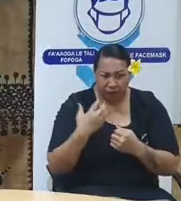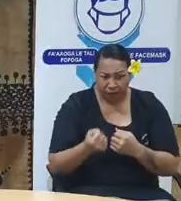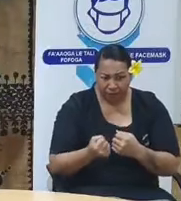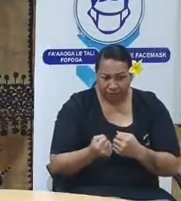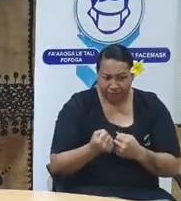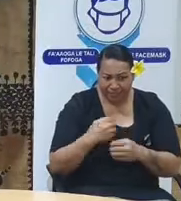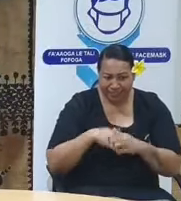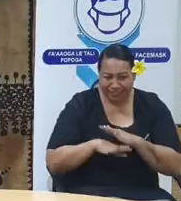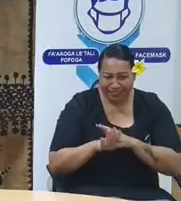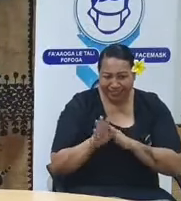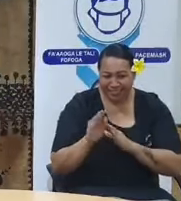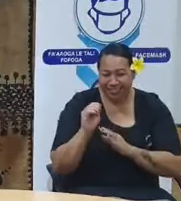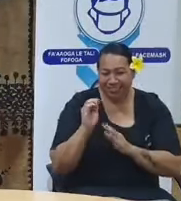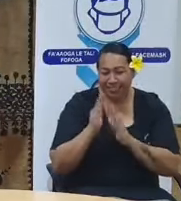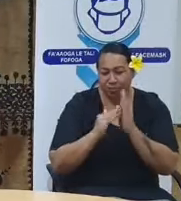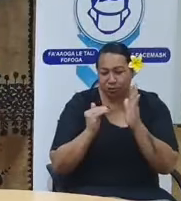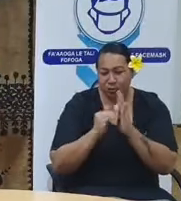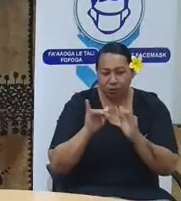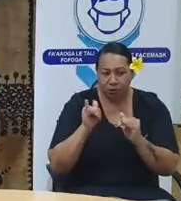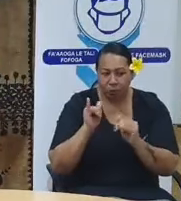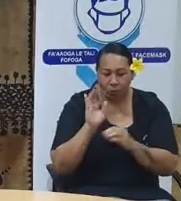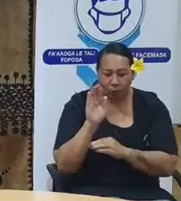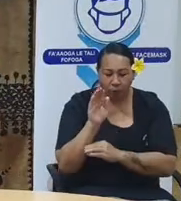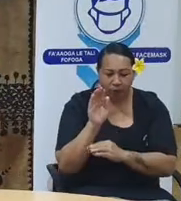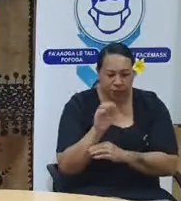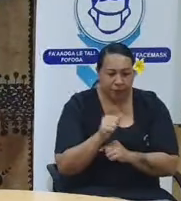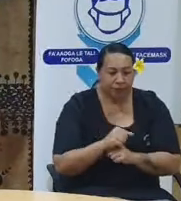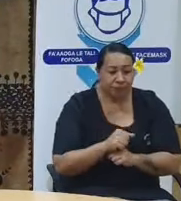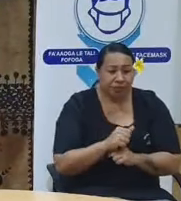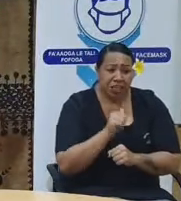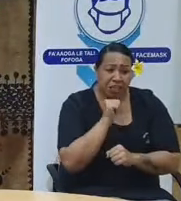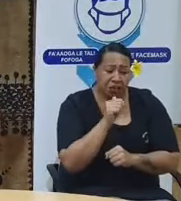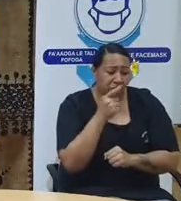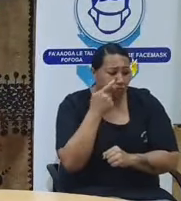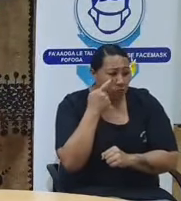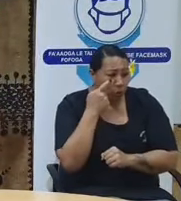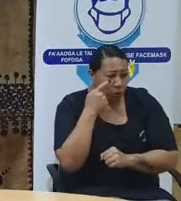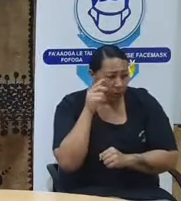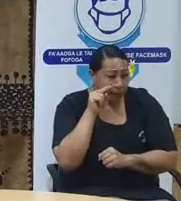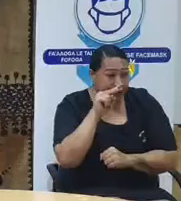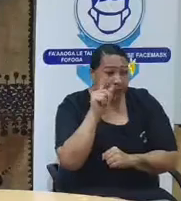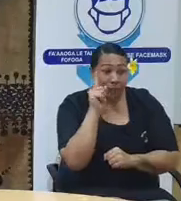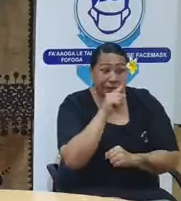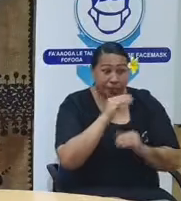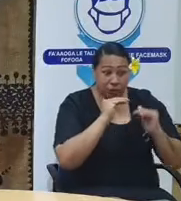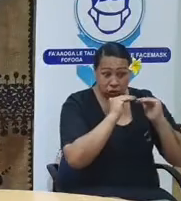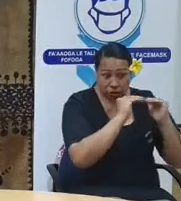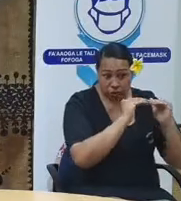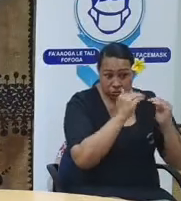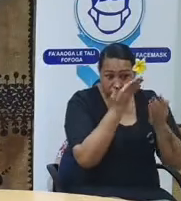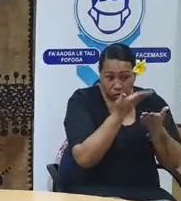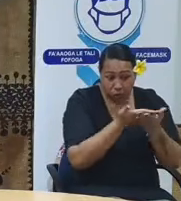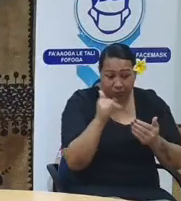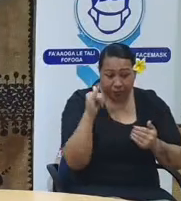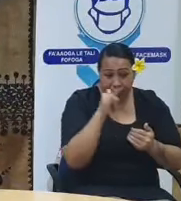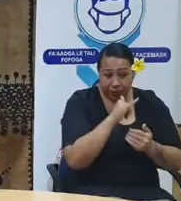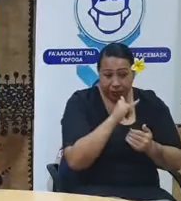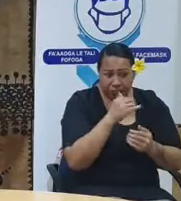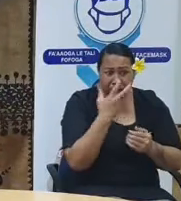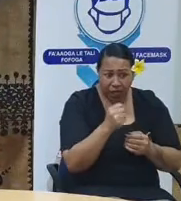ya, ai, eh, fu fo ilai pasi se ya nau mai. Ya, olana, ya iya bano itu no mane. Ya,